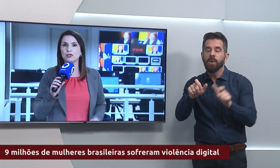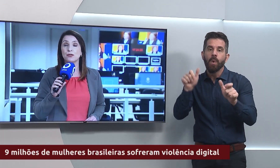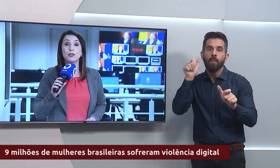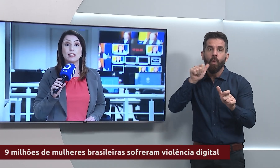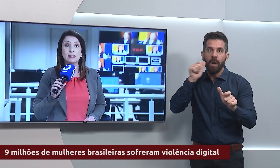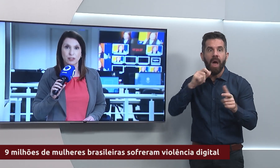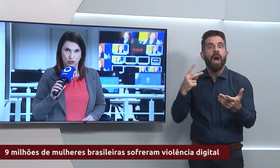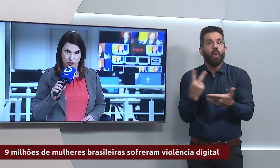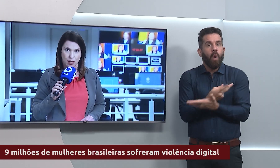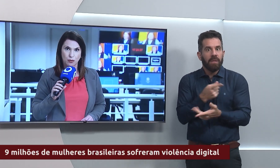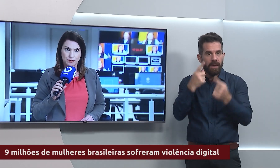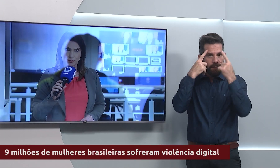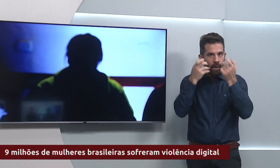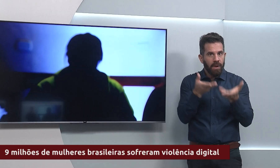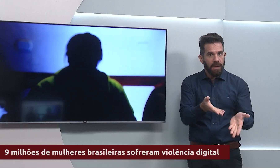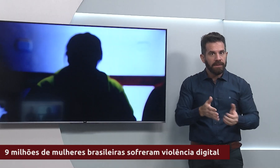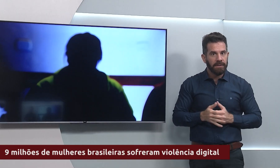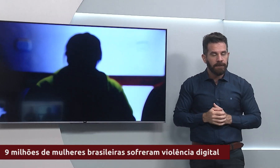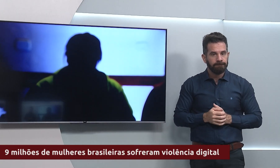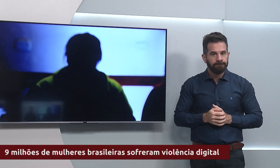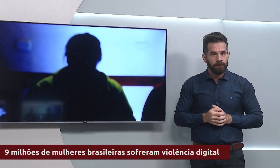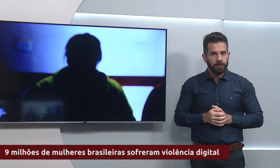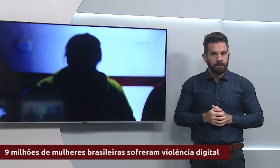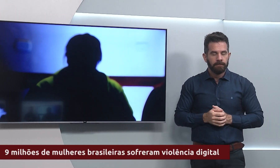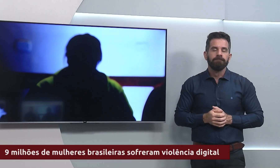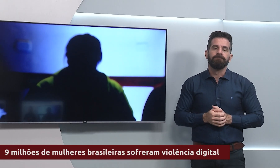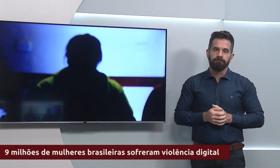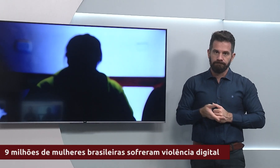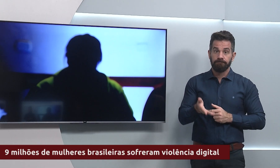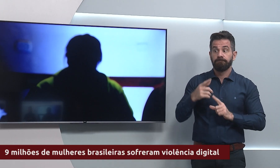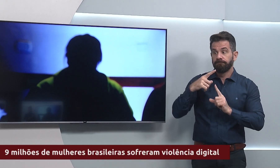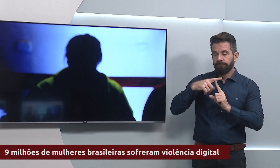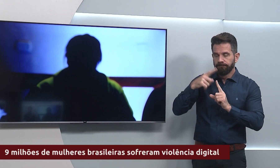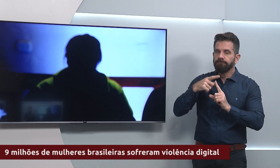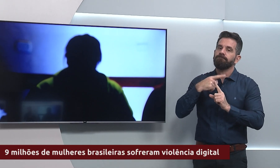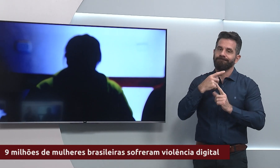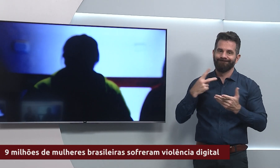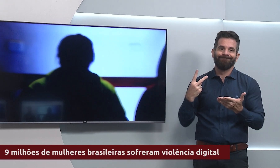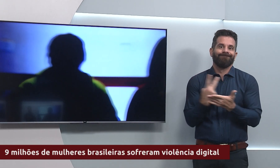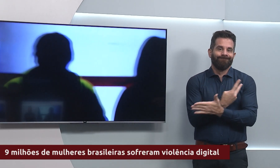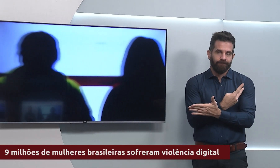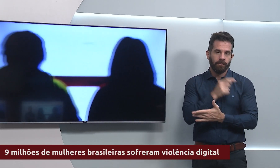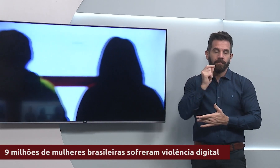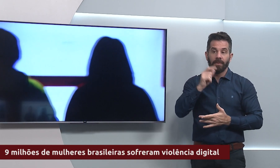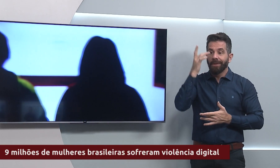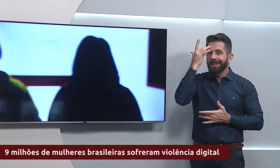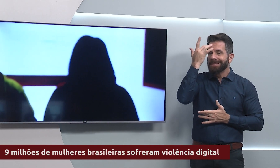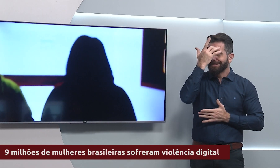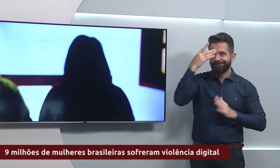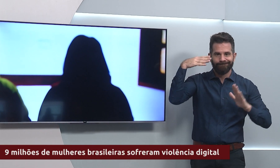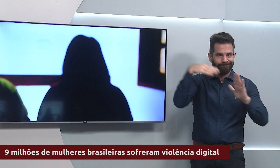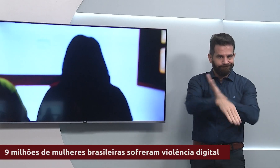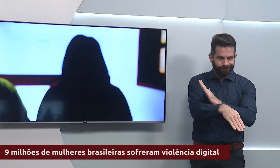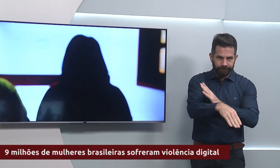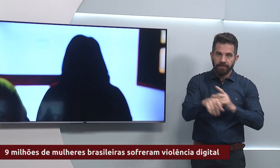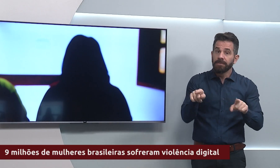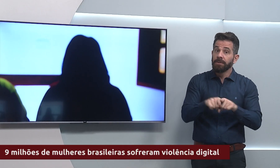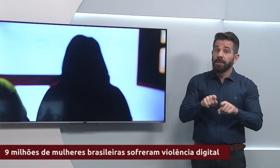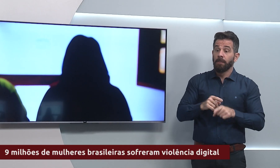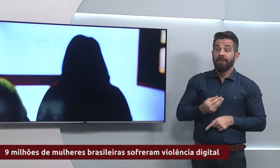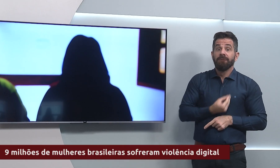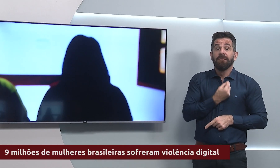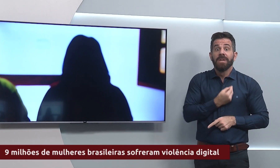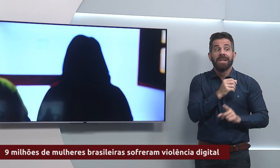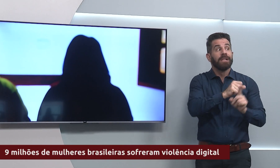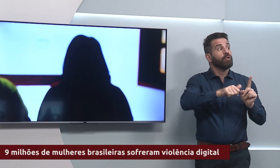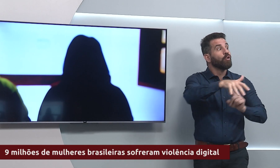tipo de violência digital. Esse tipo de violência tem sérias consequências para a saúde mental e pode afetar a vida